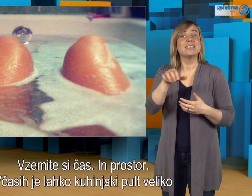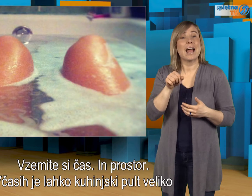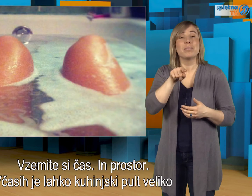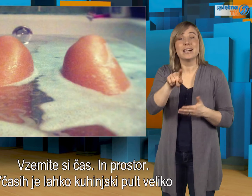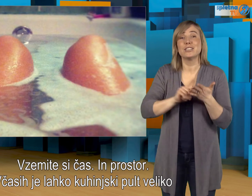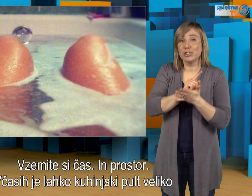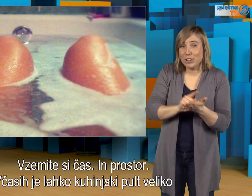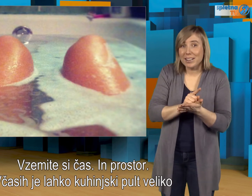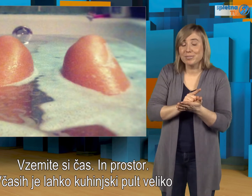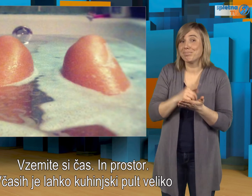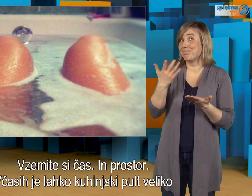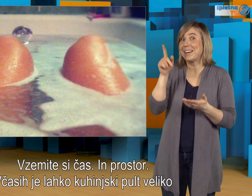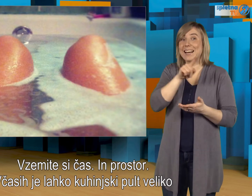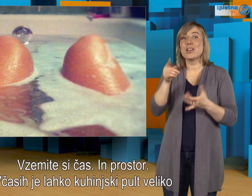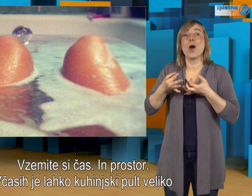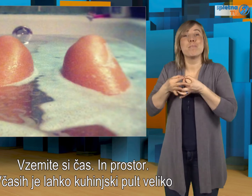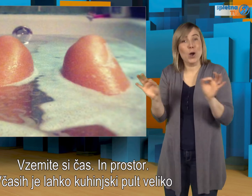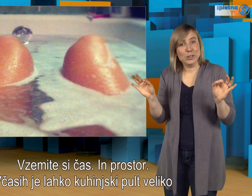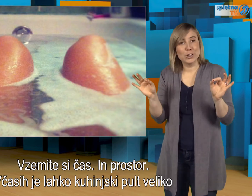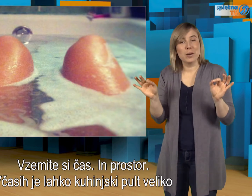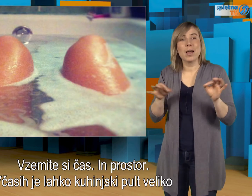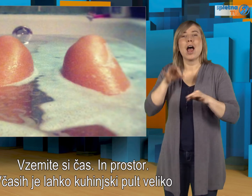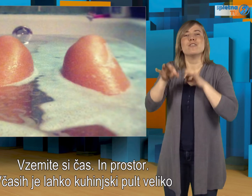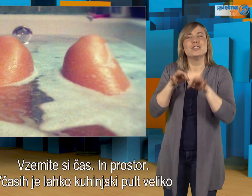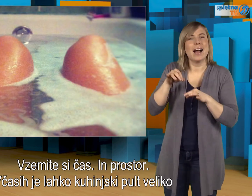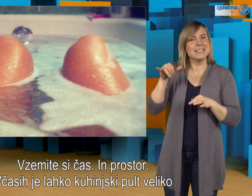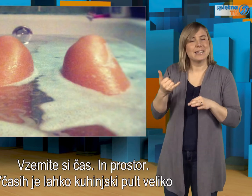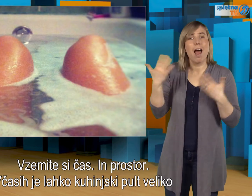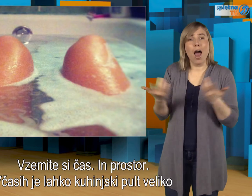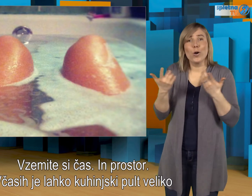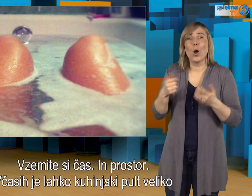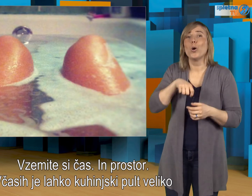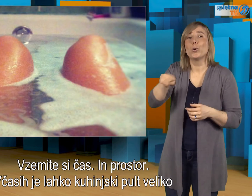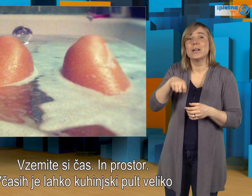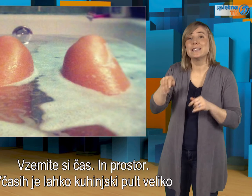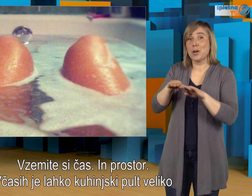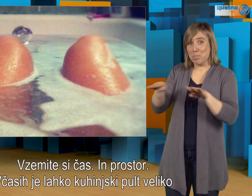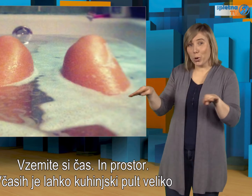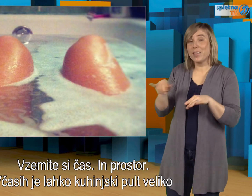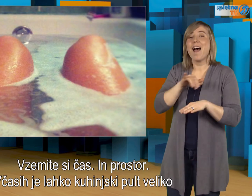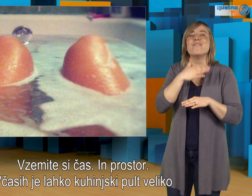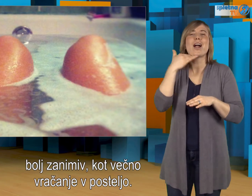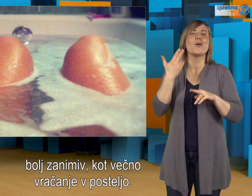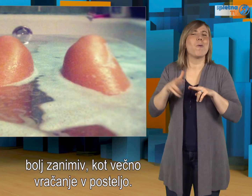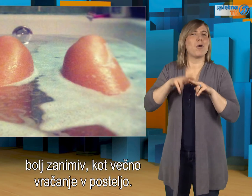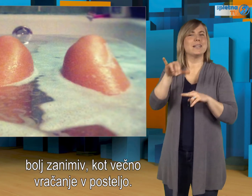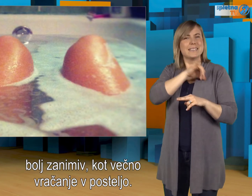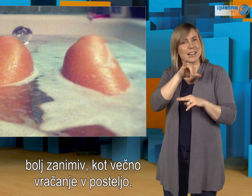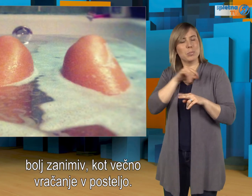Vzemite si čas in prostor. Včasih je lahko kuhinjski pult veliko bolj zanimiv kot večno vračanje